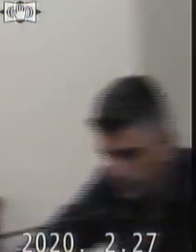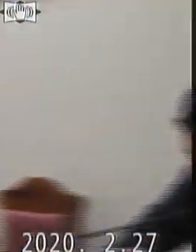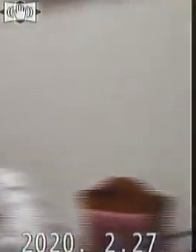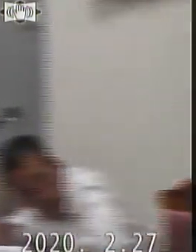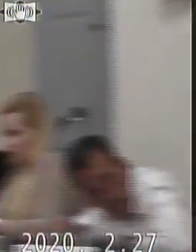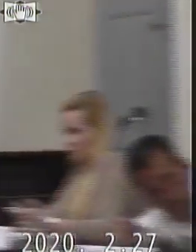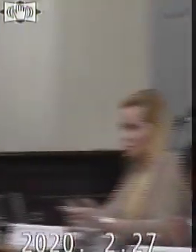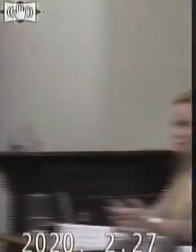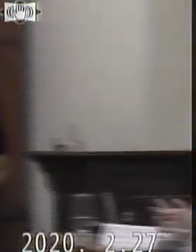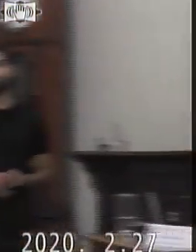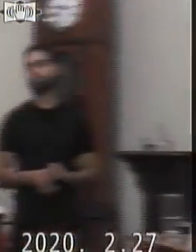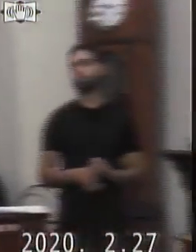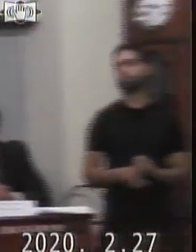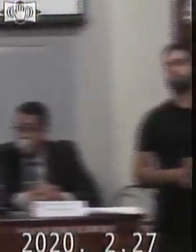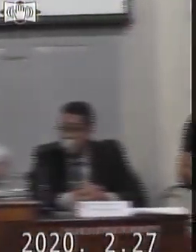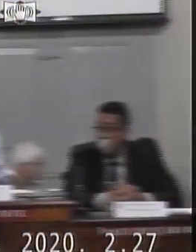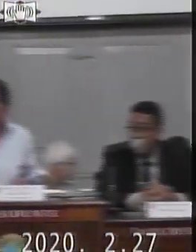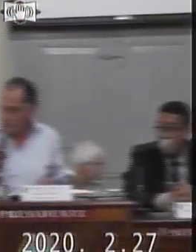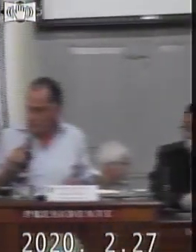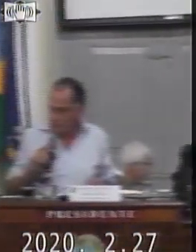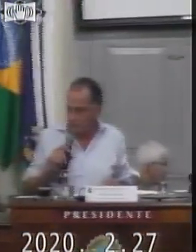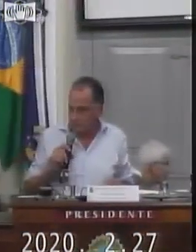Vereador Marcos da Silva Marques.